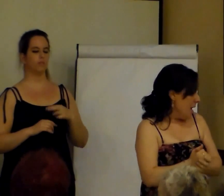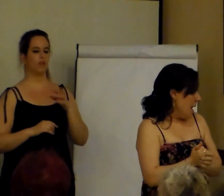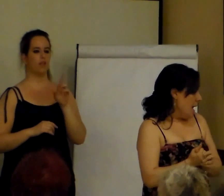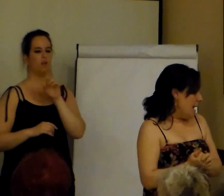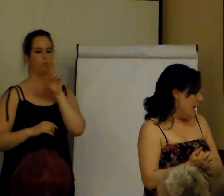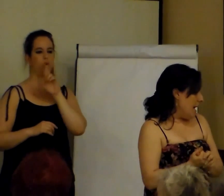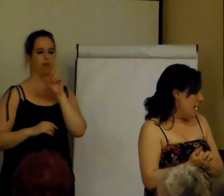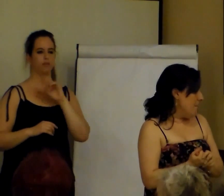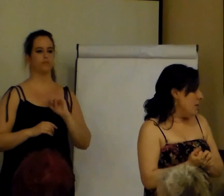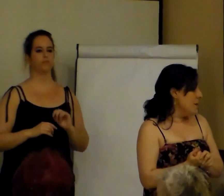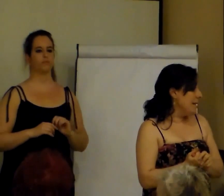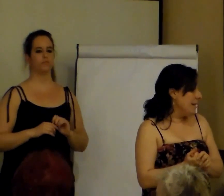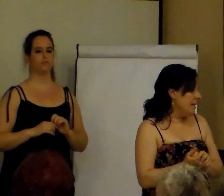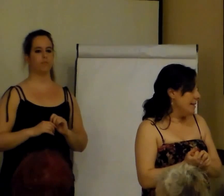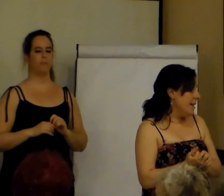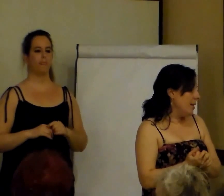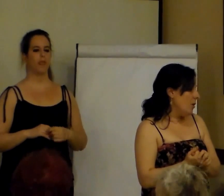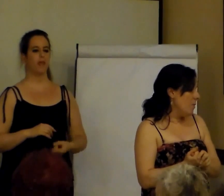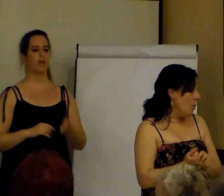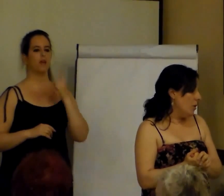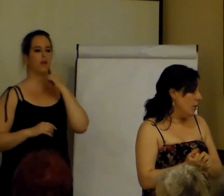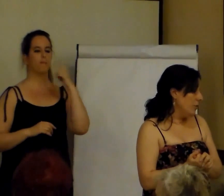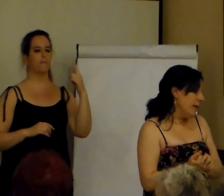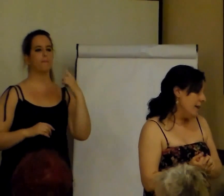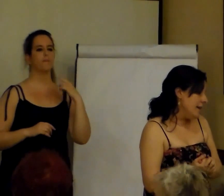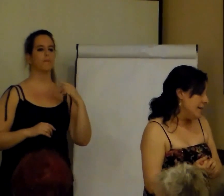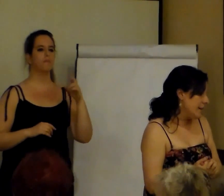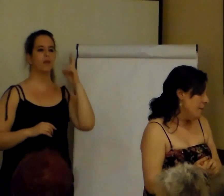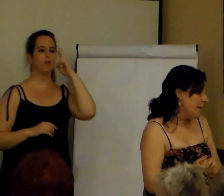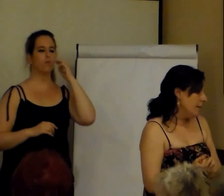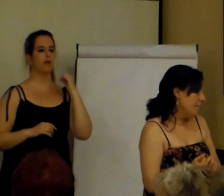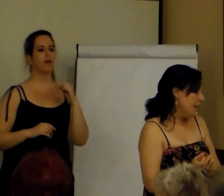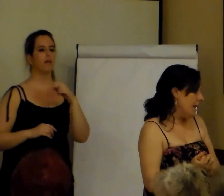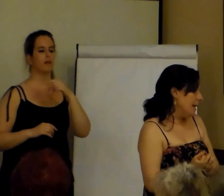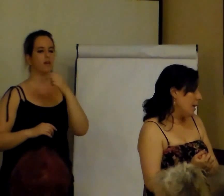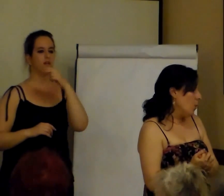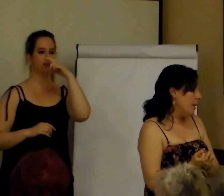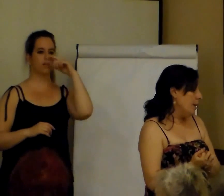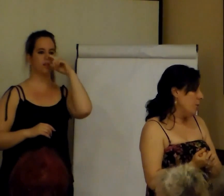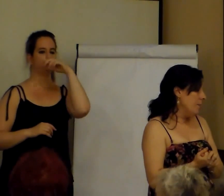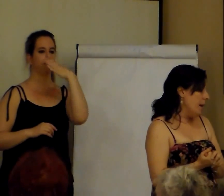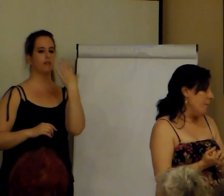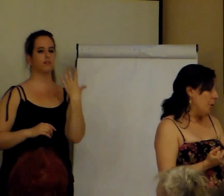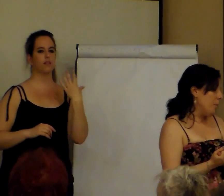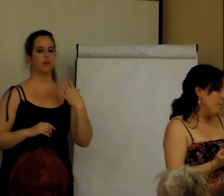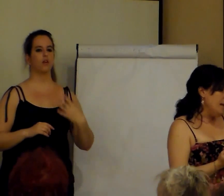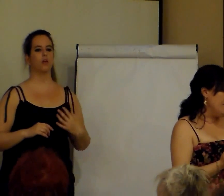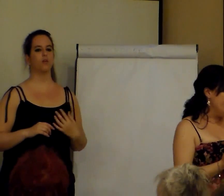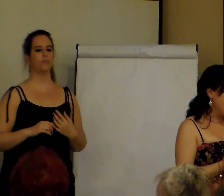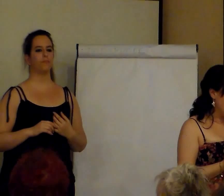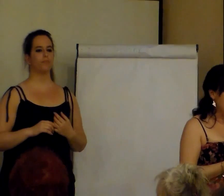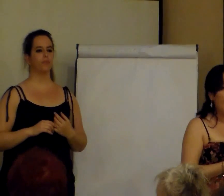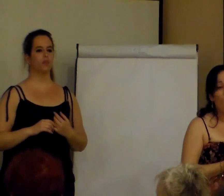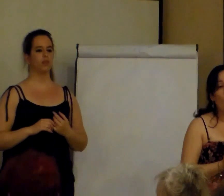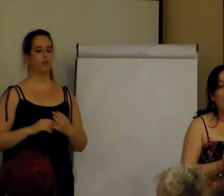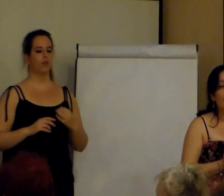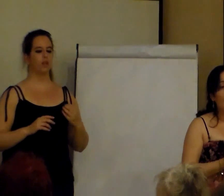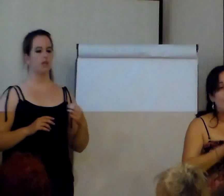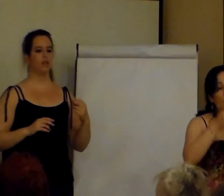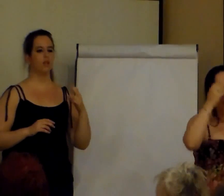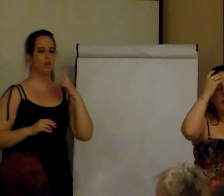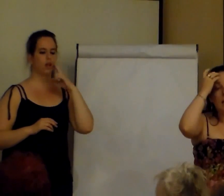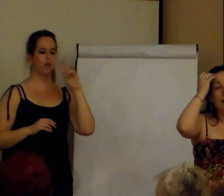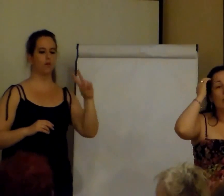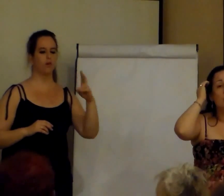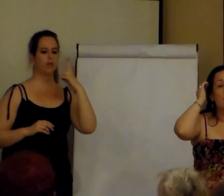exacta. En 1975, Molowski y Smith descubrieron por primera vez que había